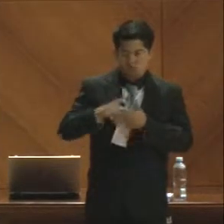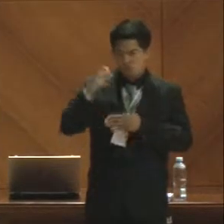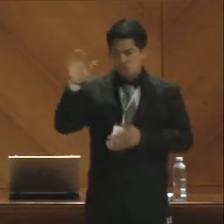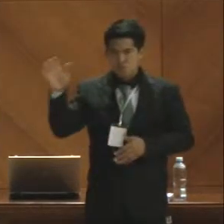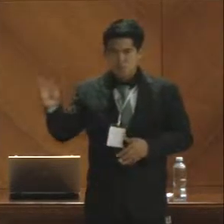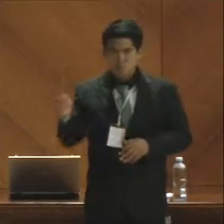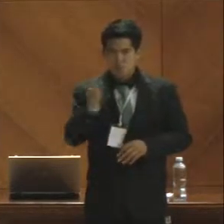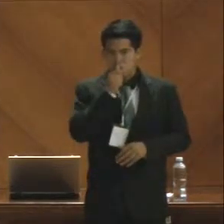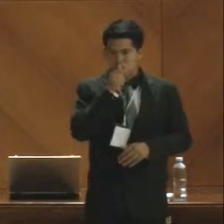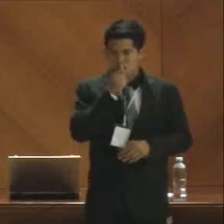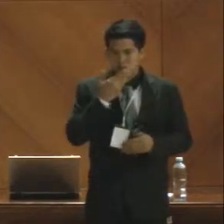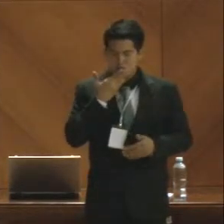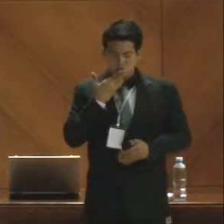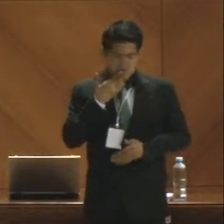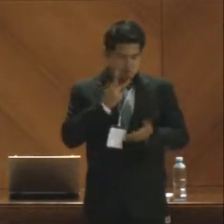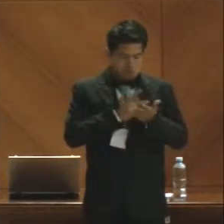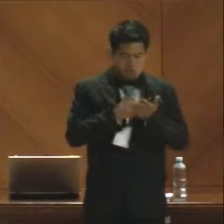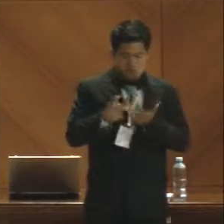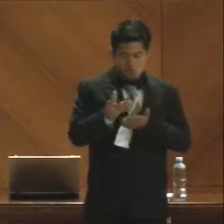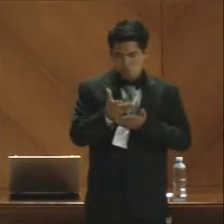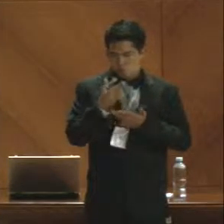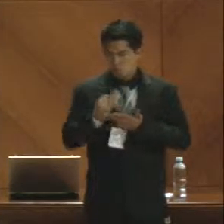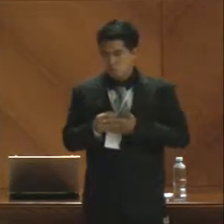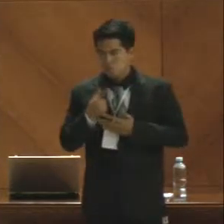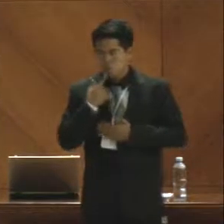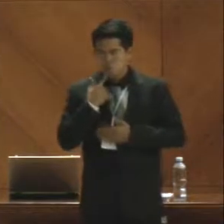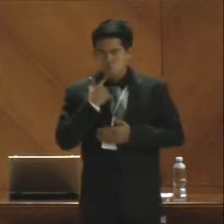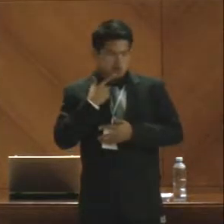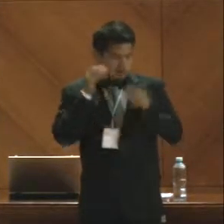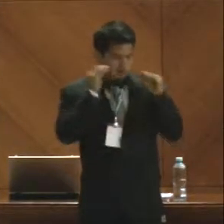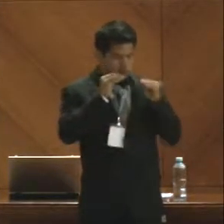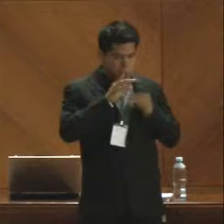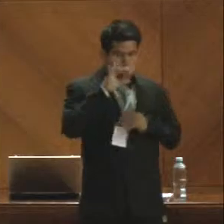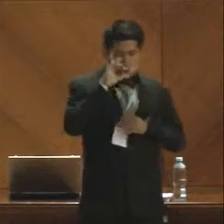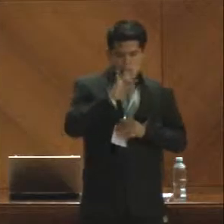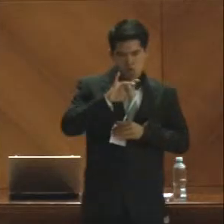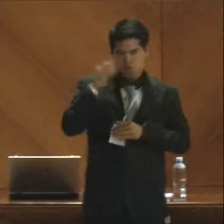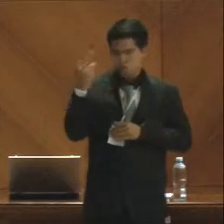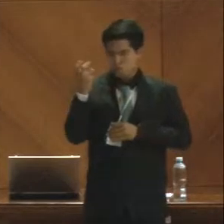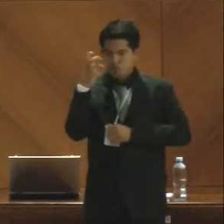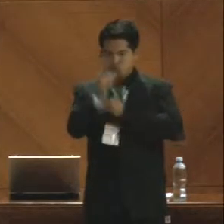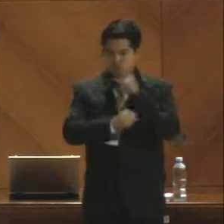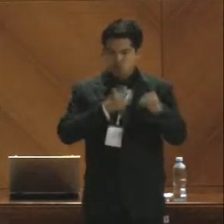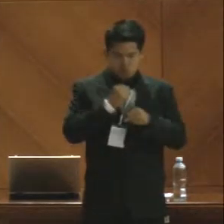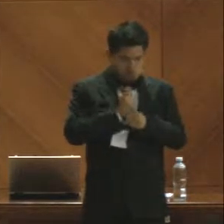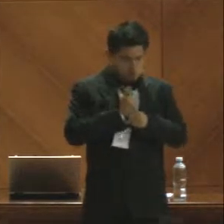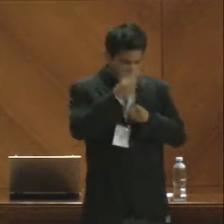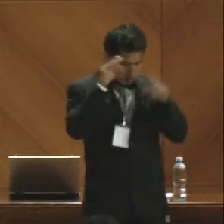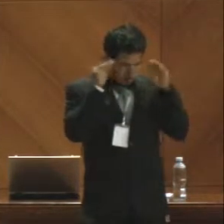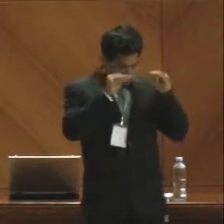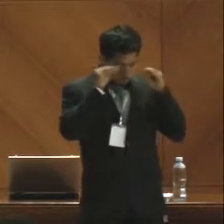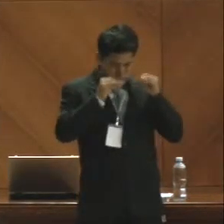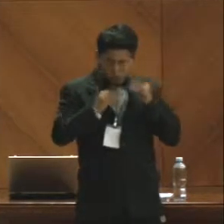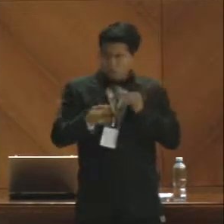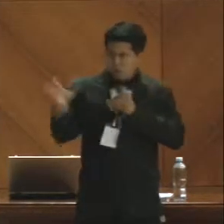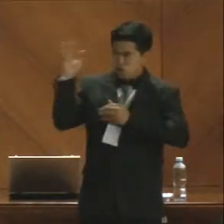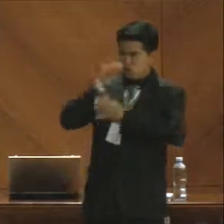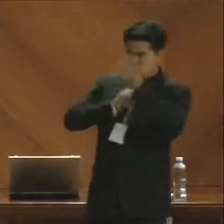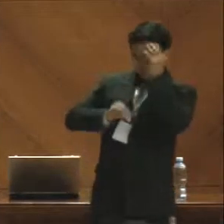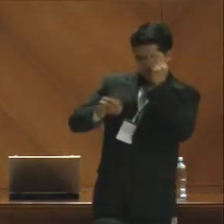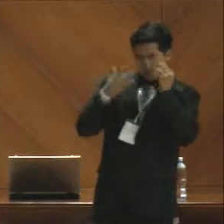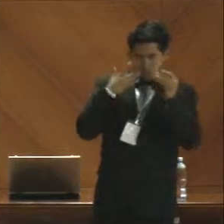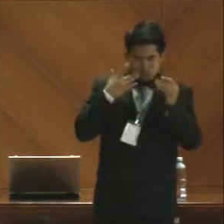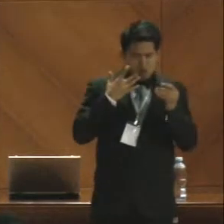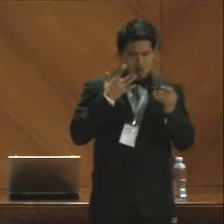el mínimo, enseñó a niños de 8 a 12 años a programar, a hacer videojuegos. ¿Sí?